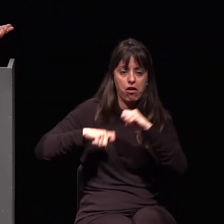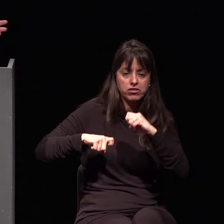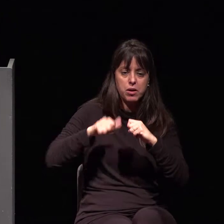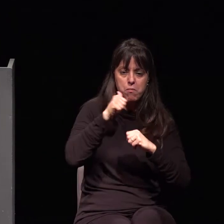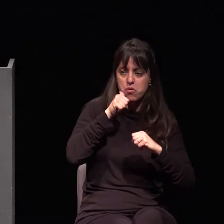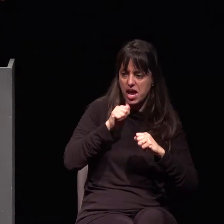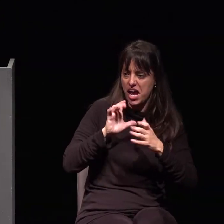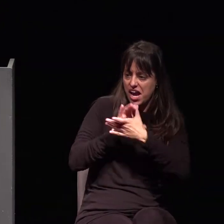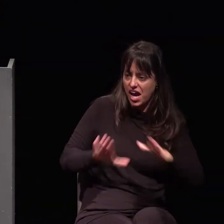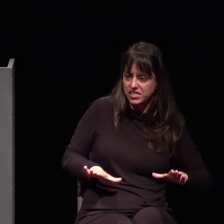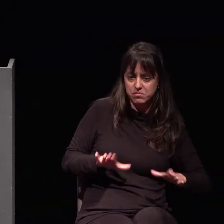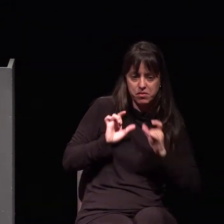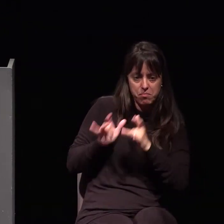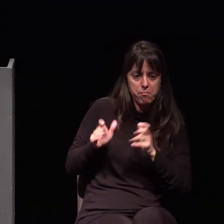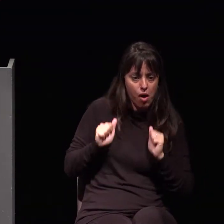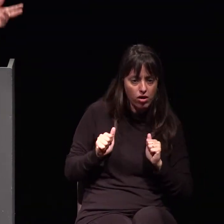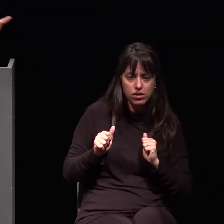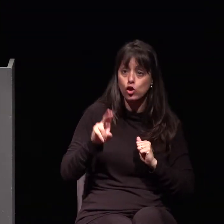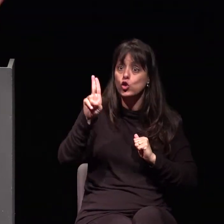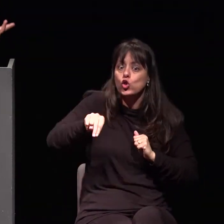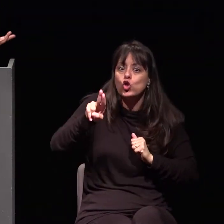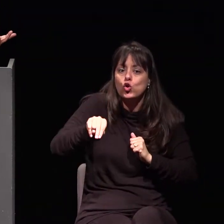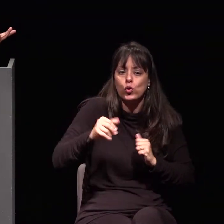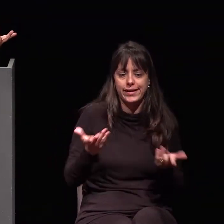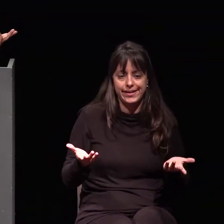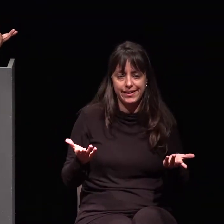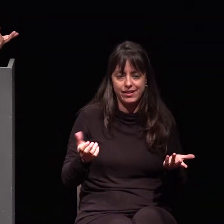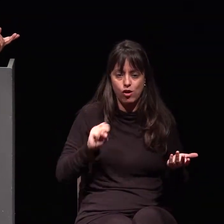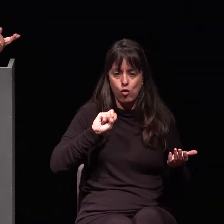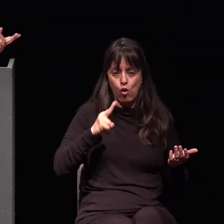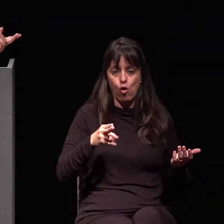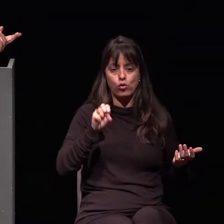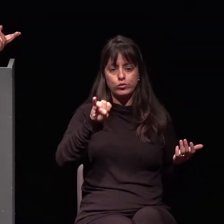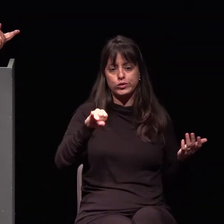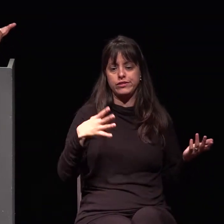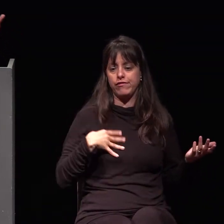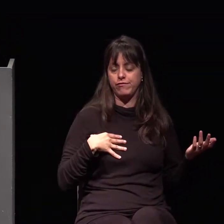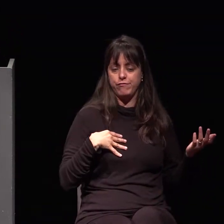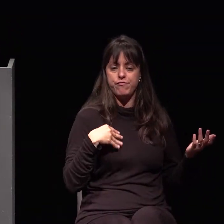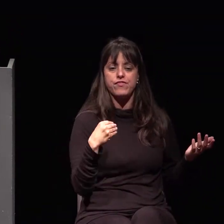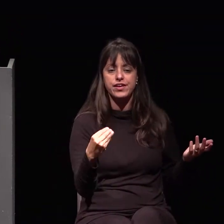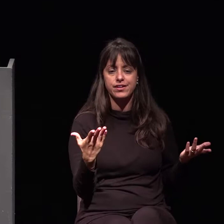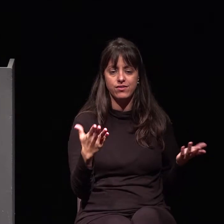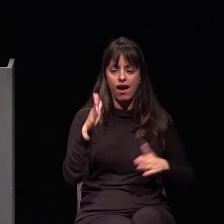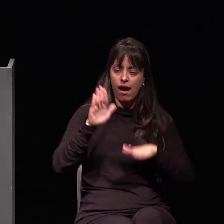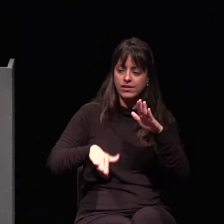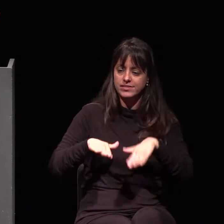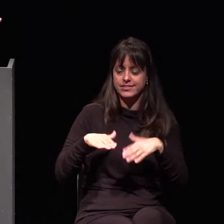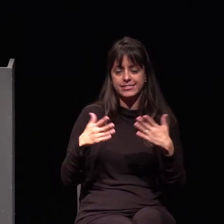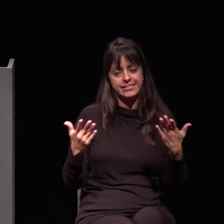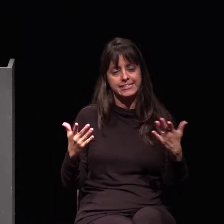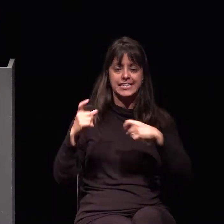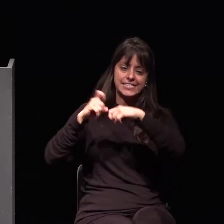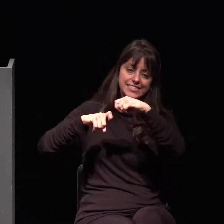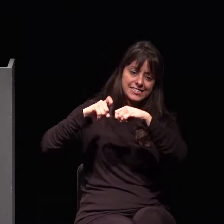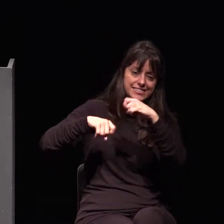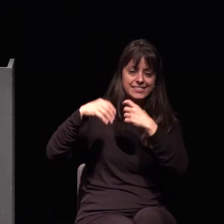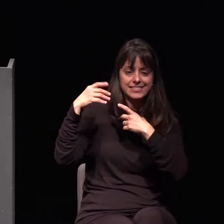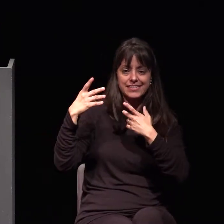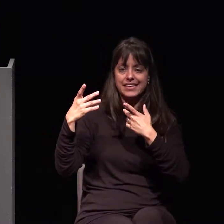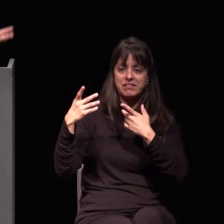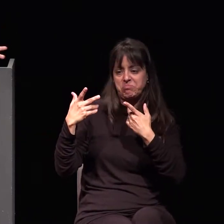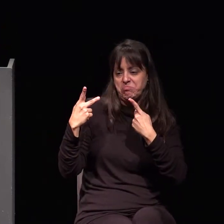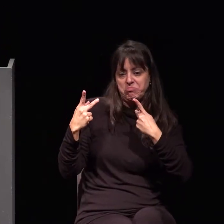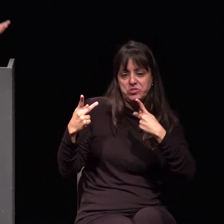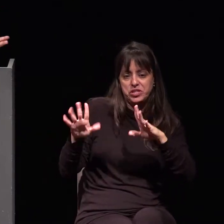do casamento. Ou que o filho que fosse desonesto por praticar a sexualidade da